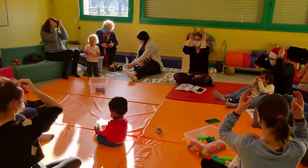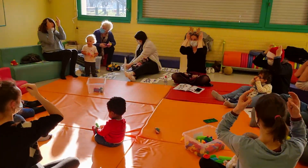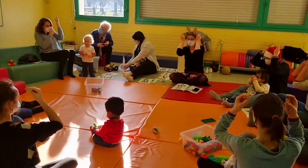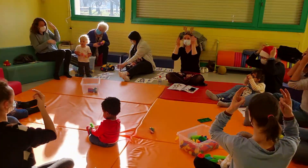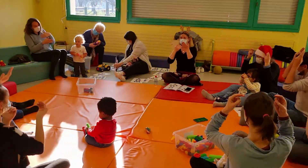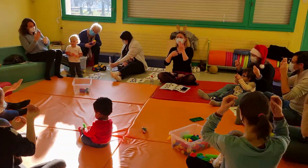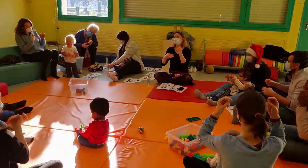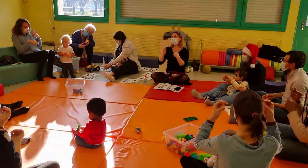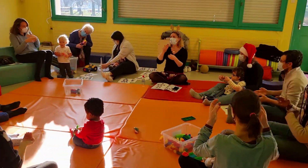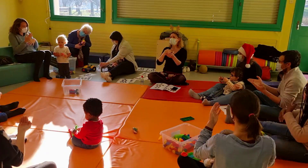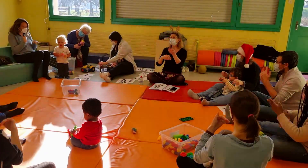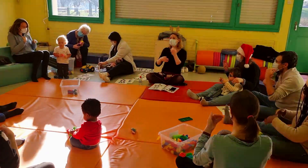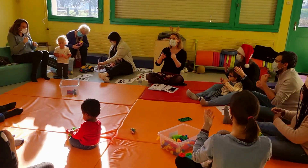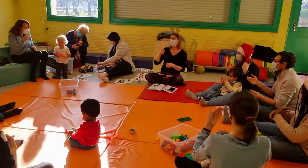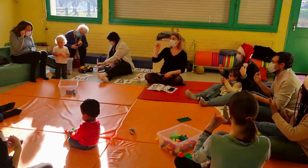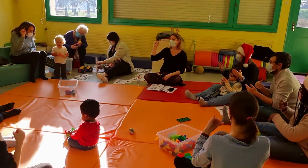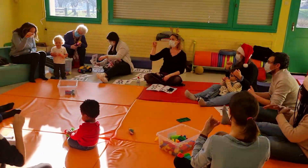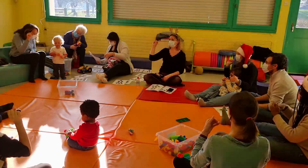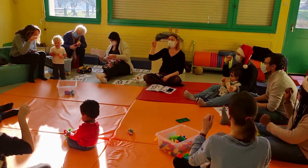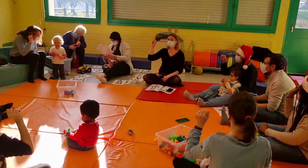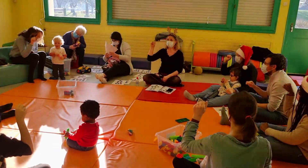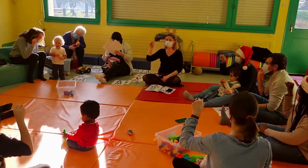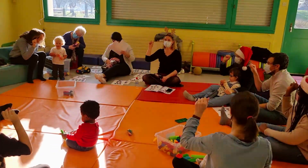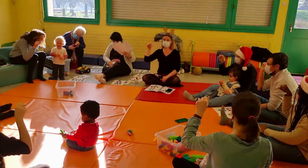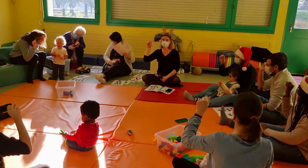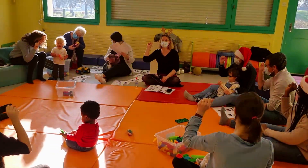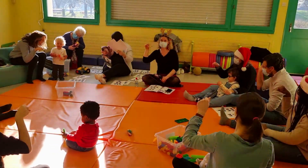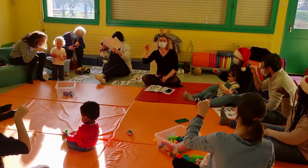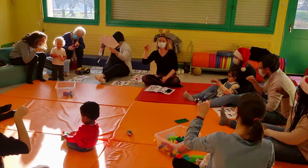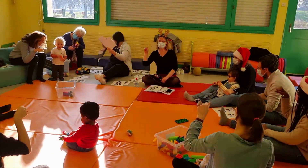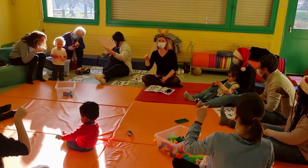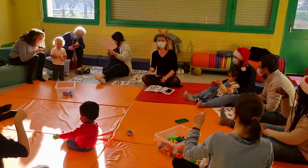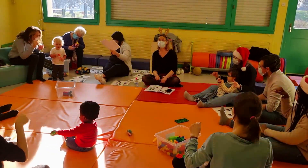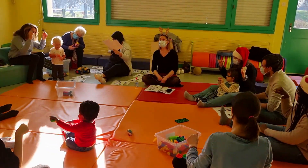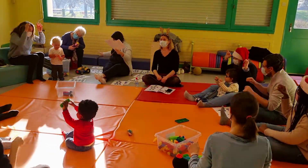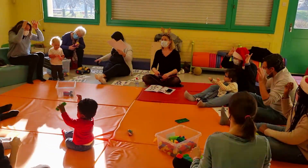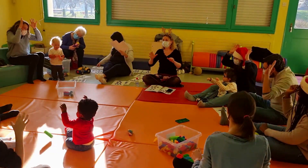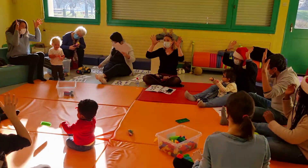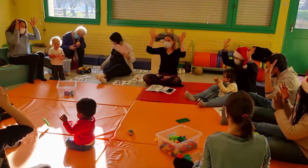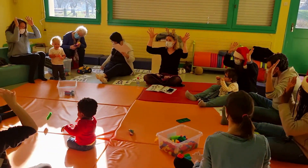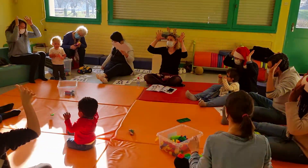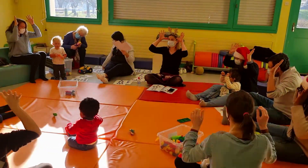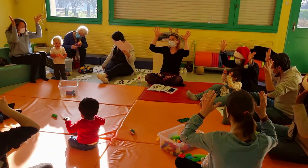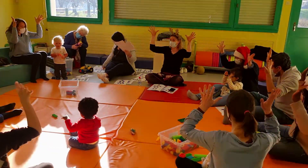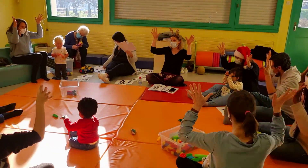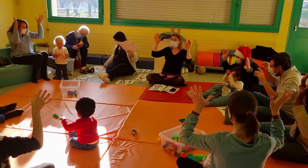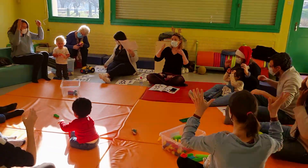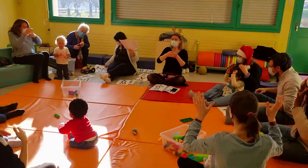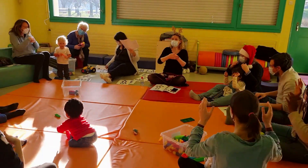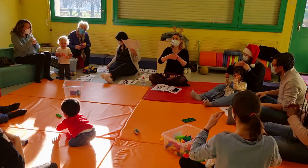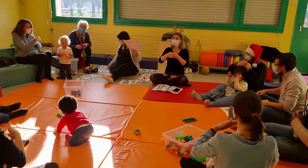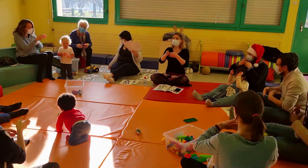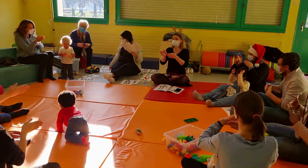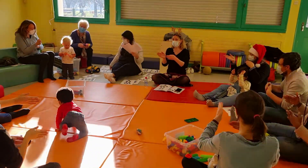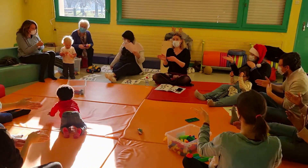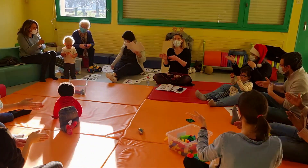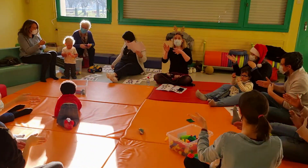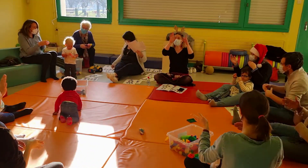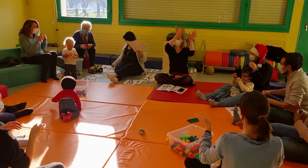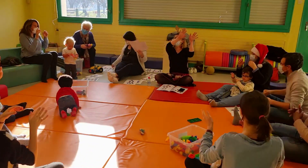communication gestuelle associée à la parole, permet aux parents de communiquer avec leur bébé et une meilleure compréhension de